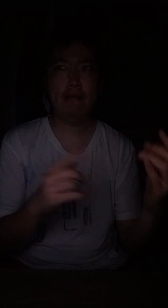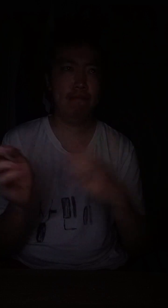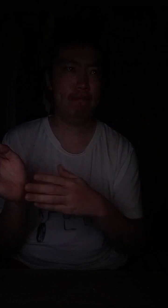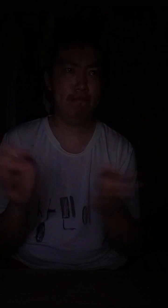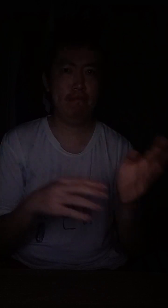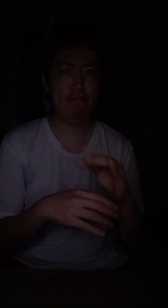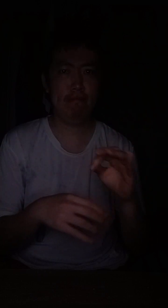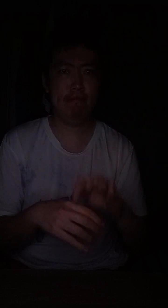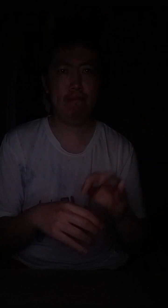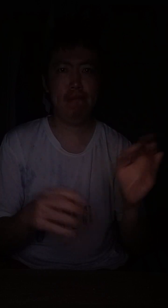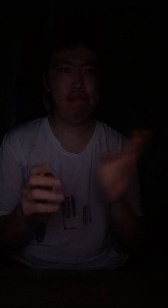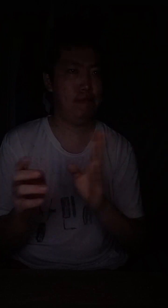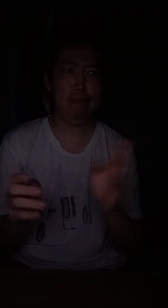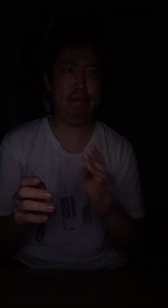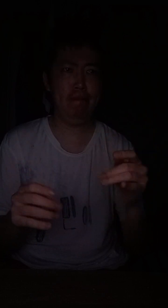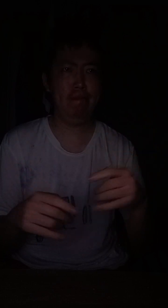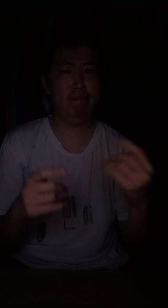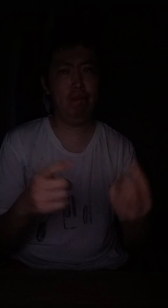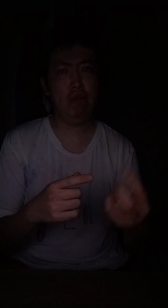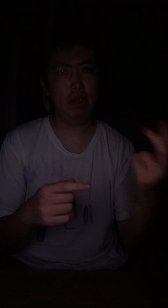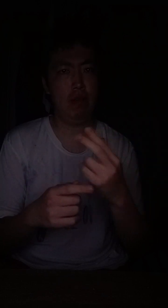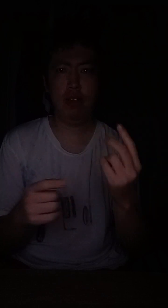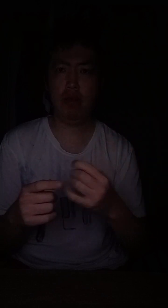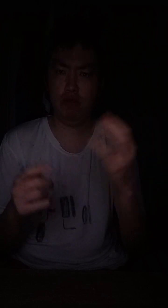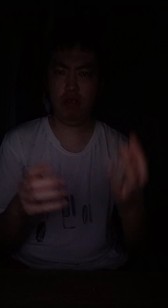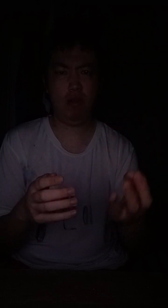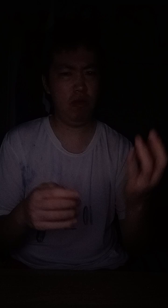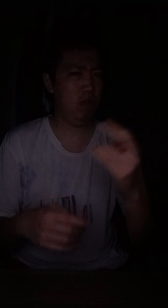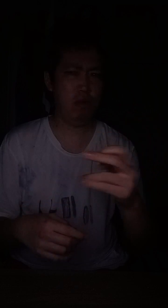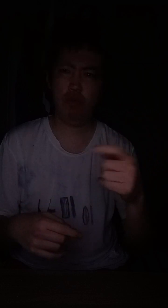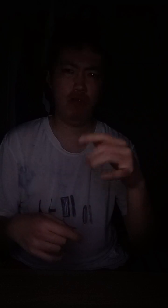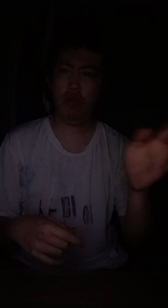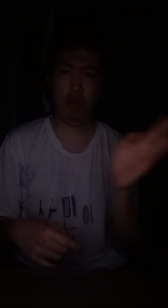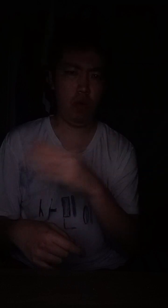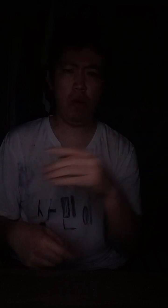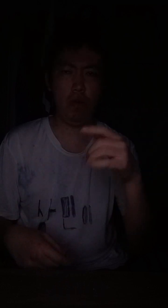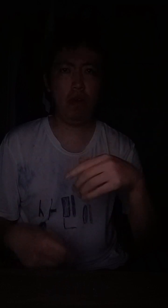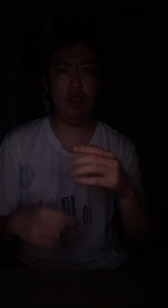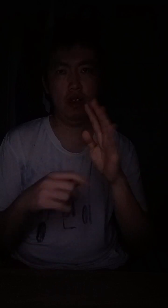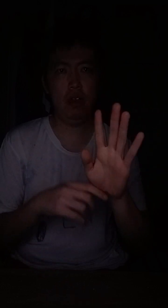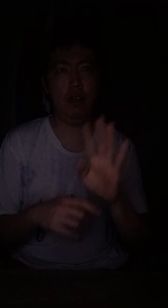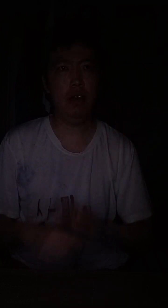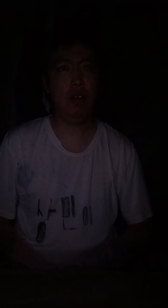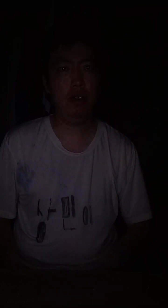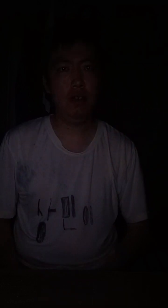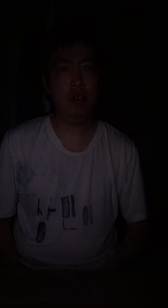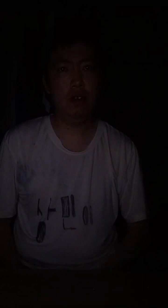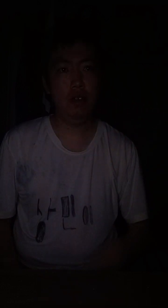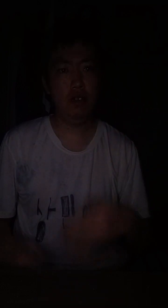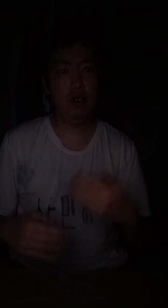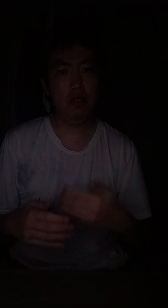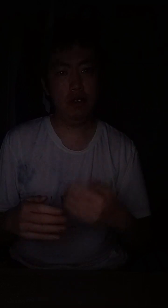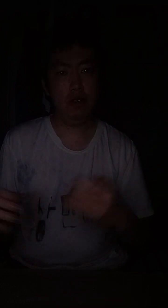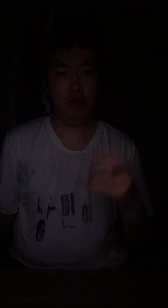서울행정법원 결정이 잘못된 거라며 박 후보자 추천 결정은 문제 없다고 반박했습니다. 애초에 2인 체제는 민주당의